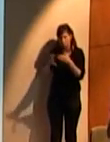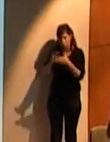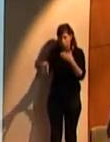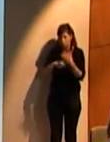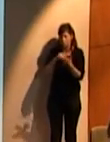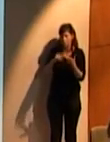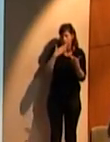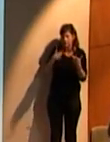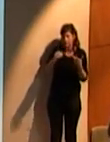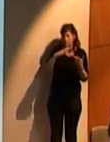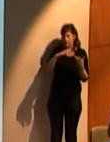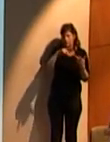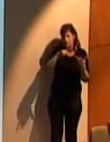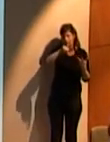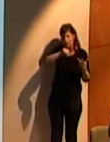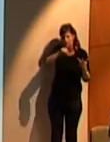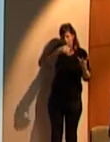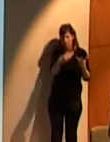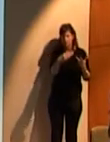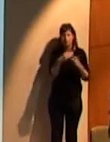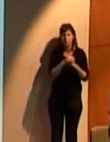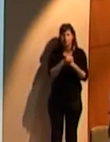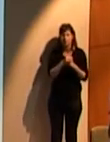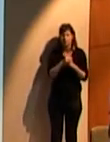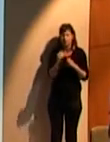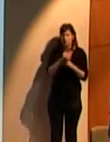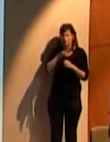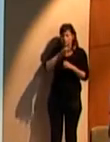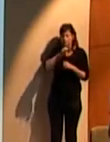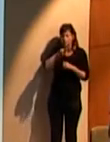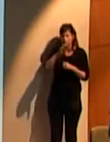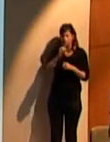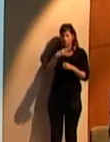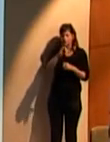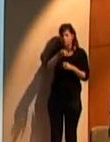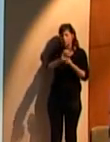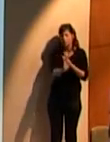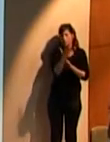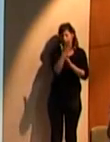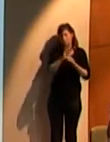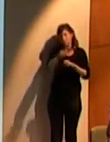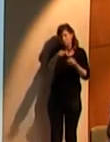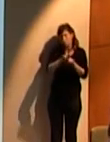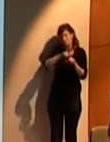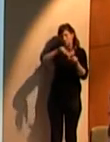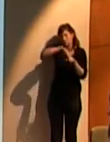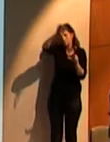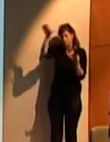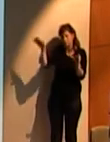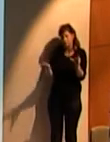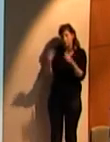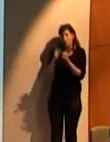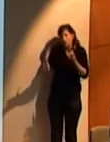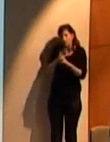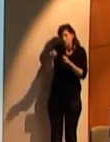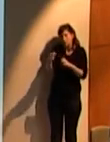le CLSM qui est représenté ici par Véronique Calgagno, et puis bien sûr de la médiathèque, où on ne peut pas nommer tout le monde, mais